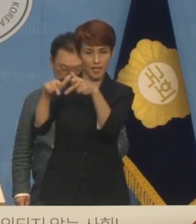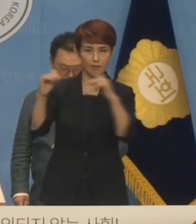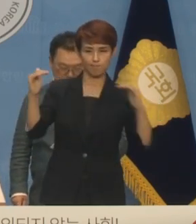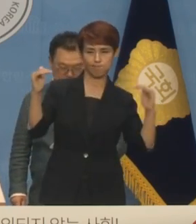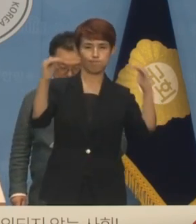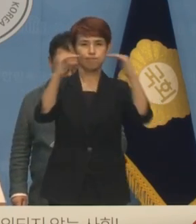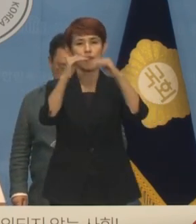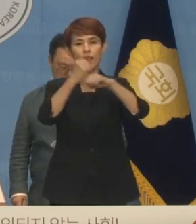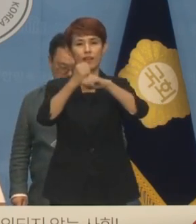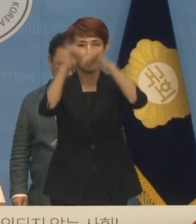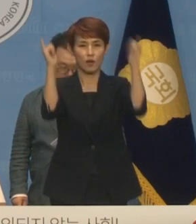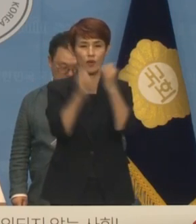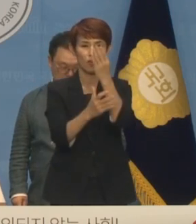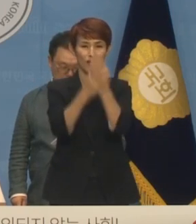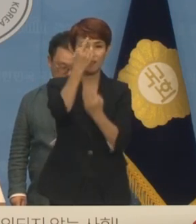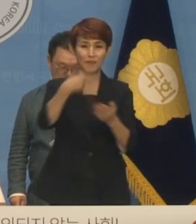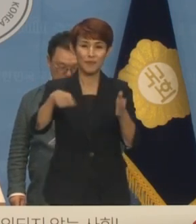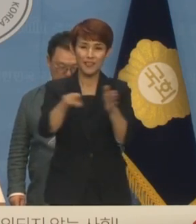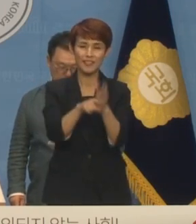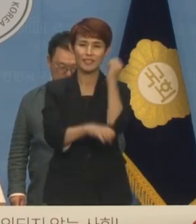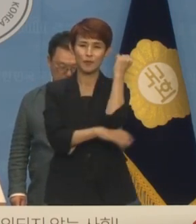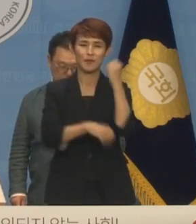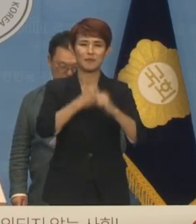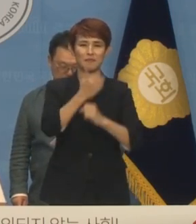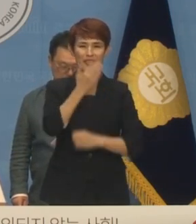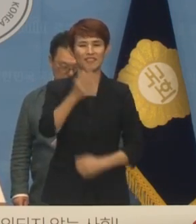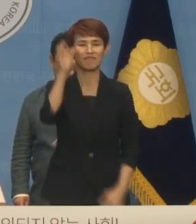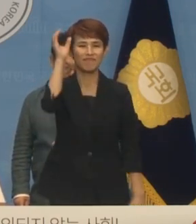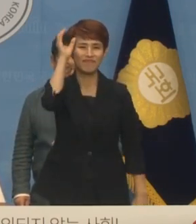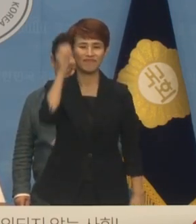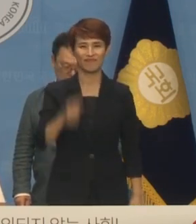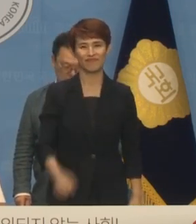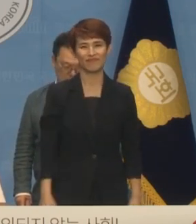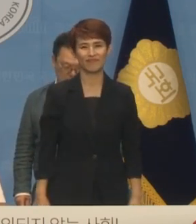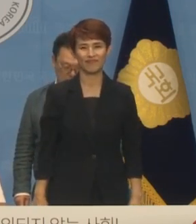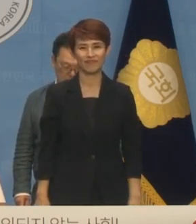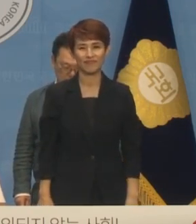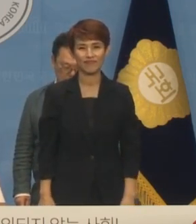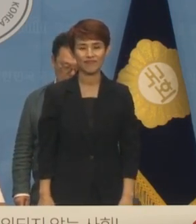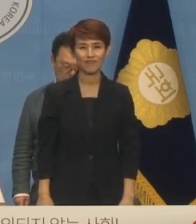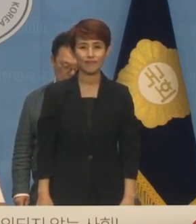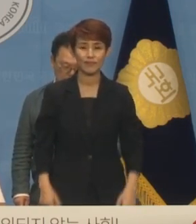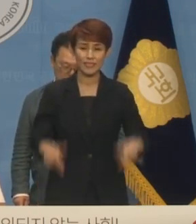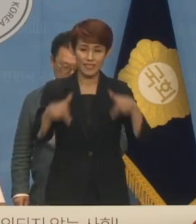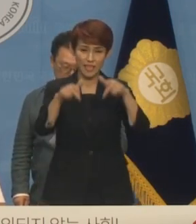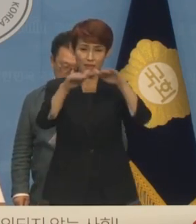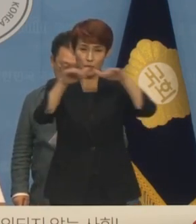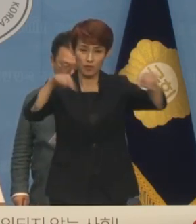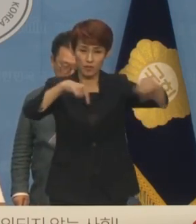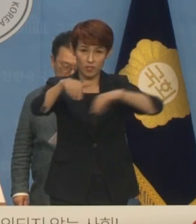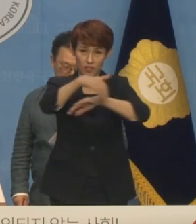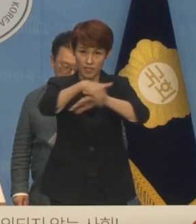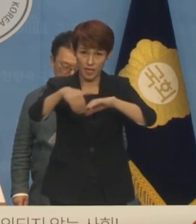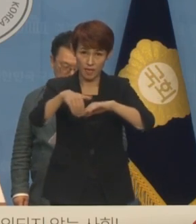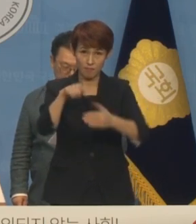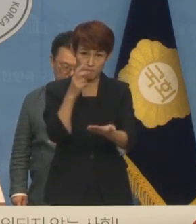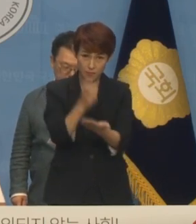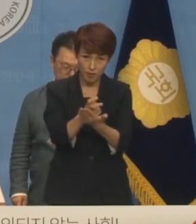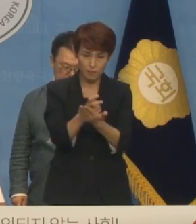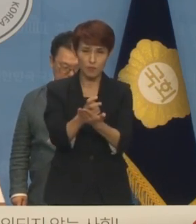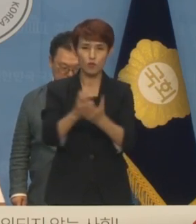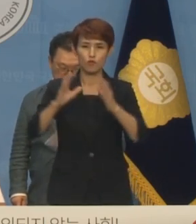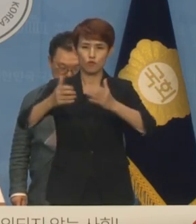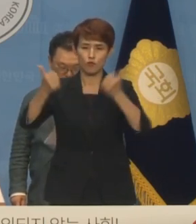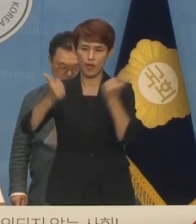통합을 실현하는 든든한 초석이 될 것으로 기대합니다. 장애평등 정책 법안이 국회에서